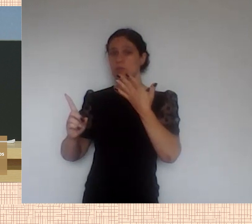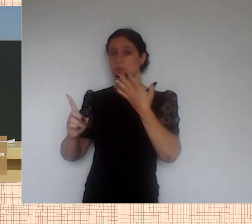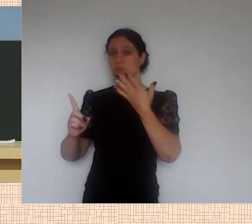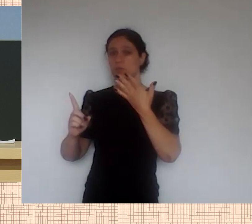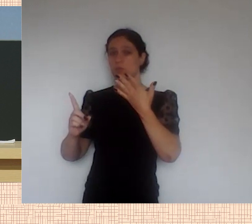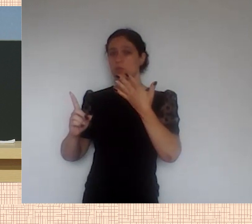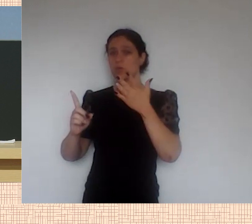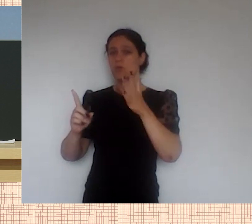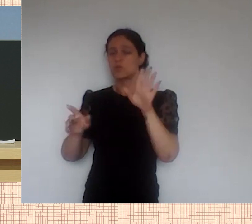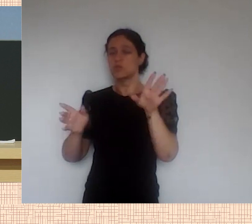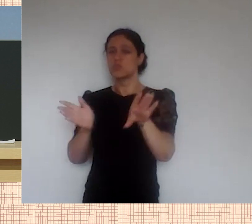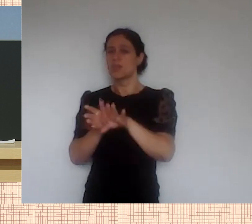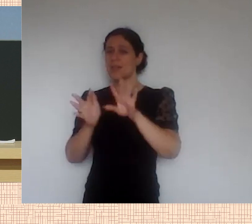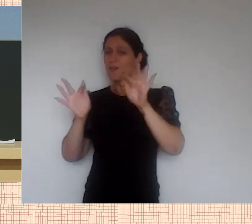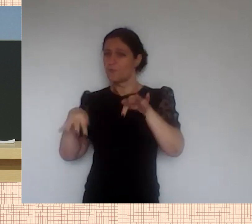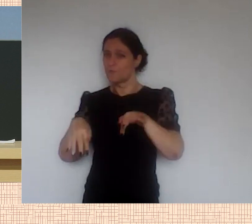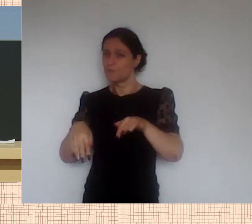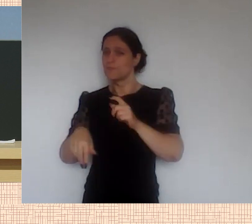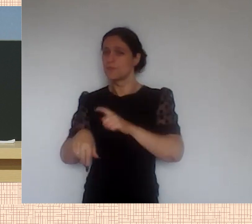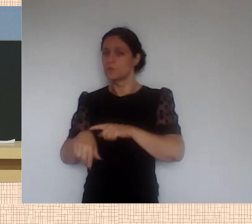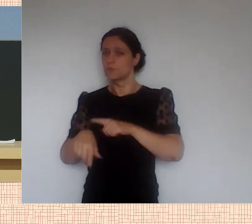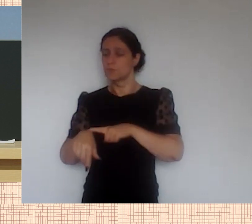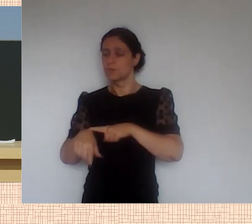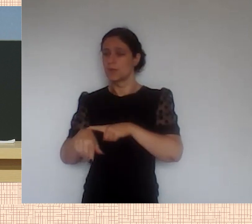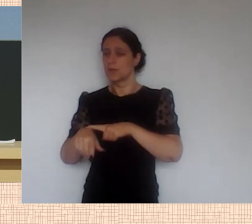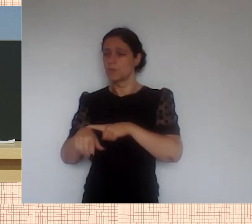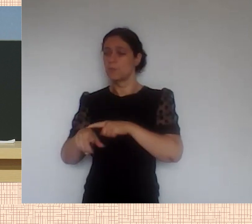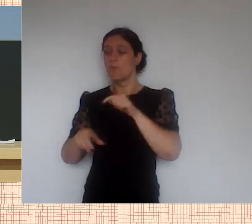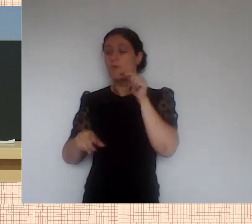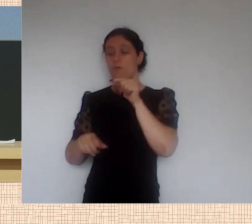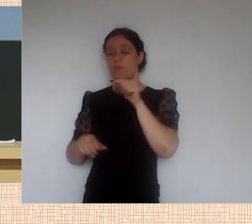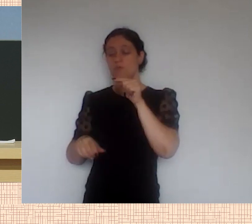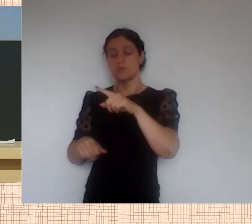exército. Esse exército será formado de jovens santos.